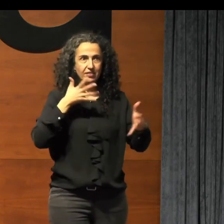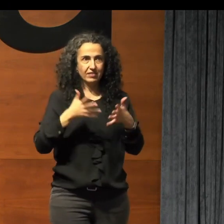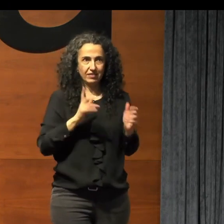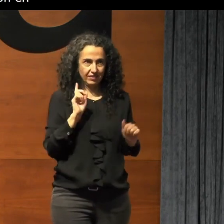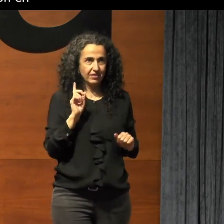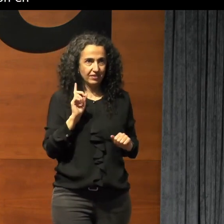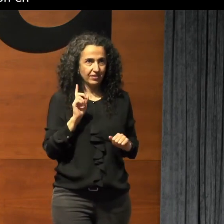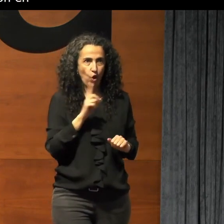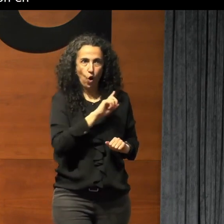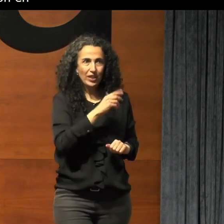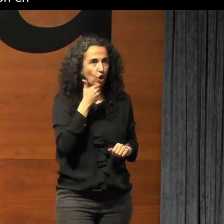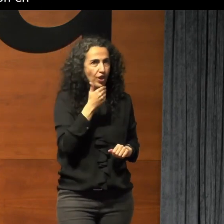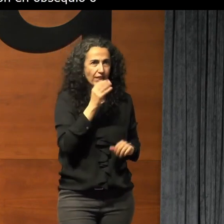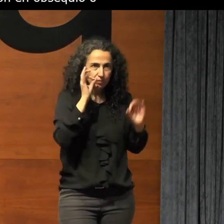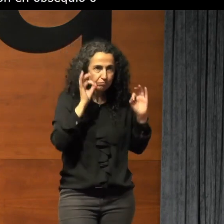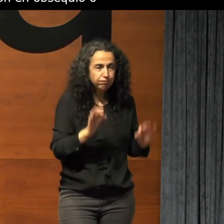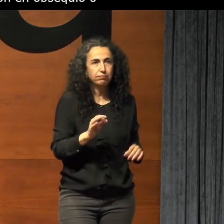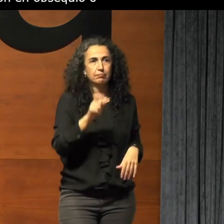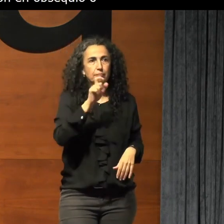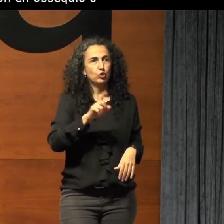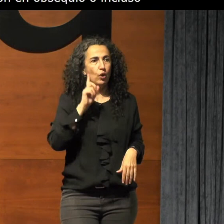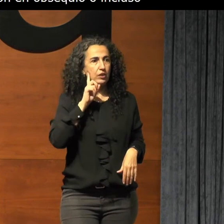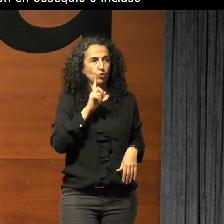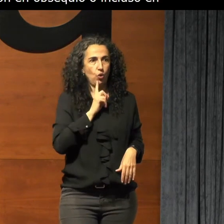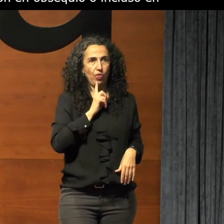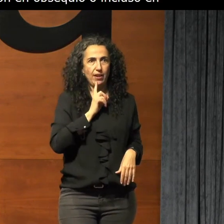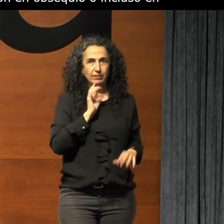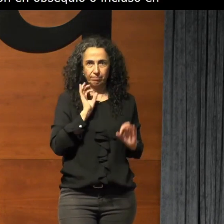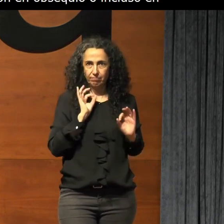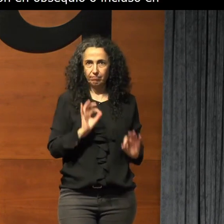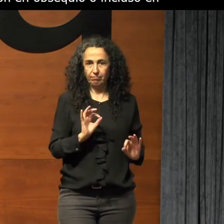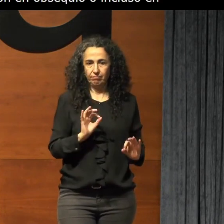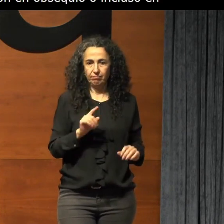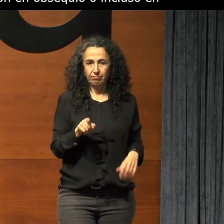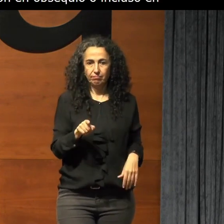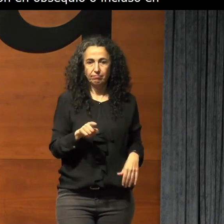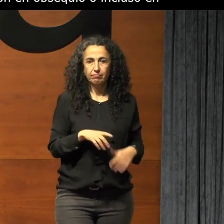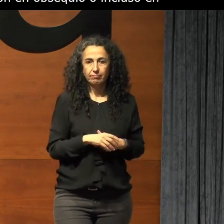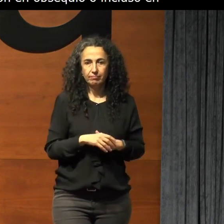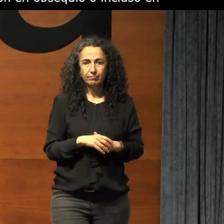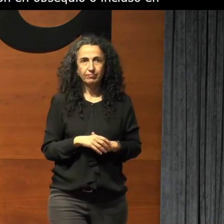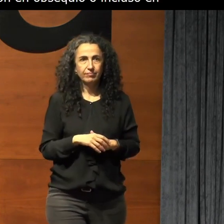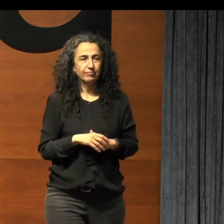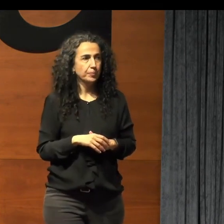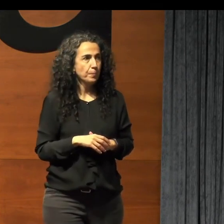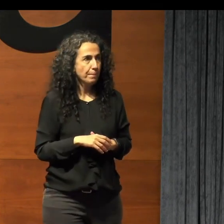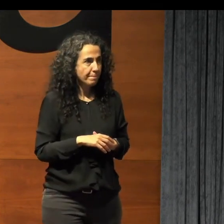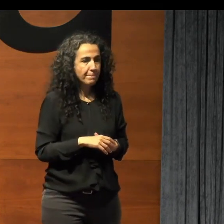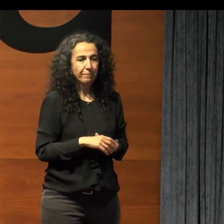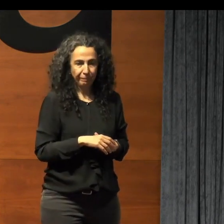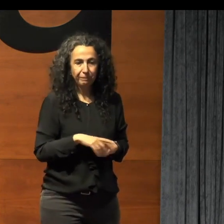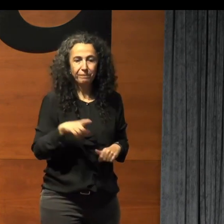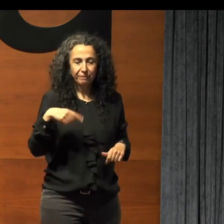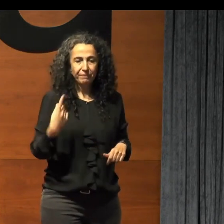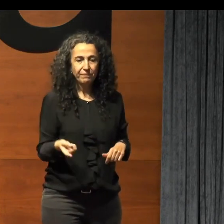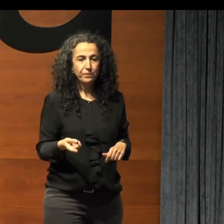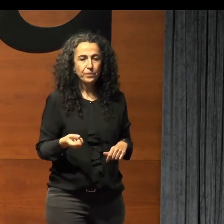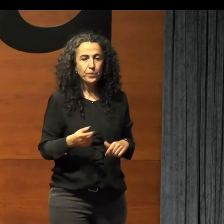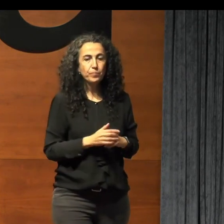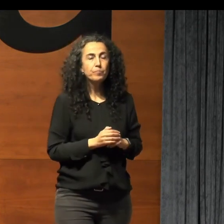metálico. Y estoy hablando de canciones signadas producidas por personas sordas.